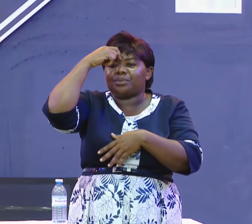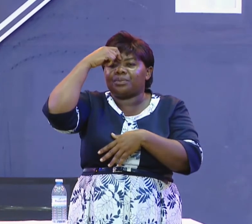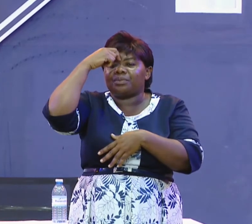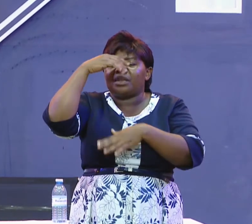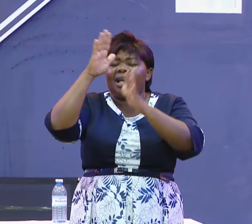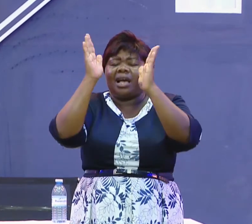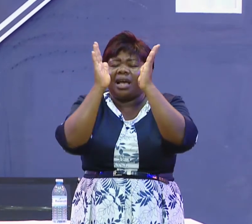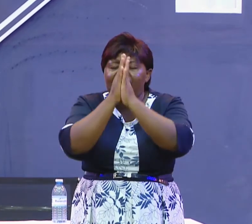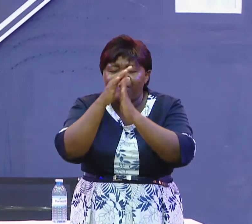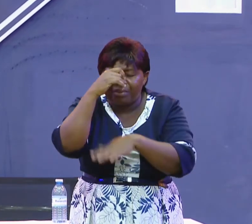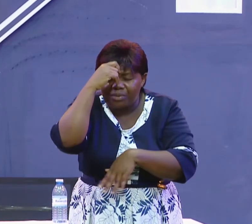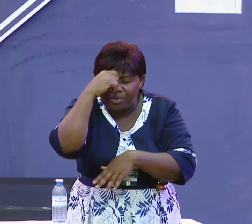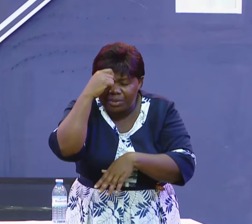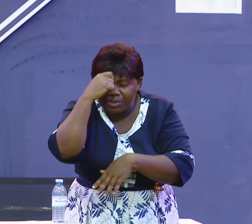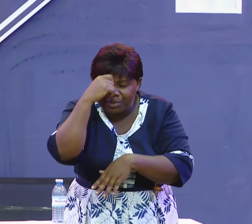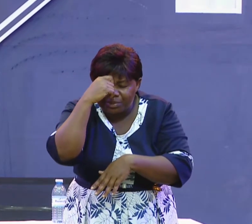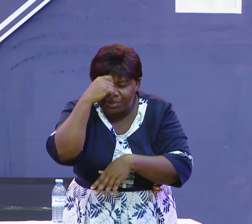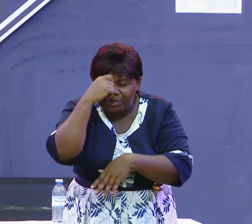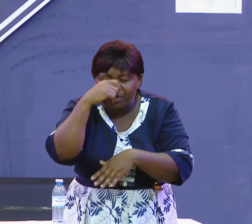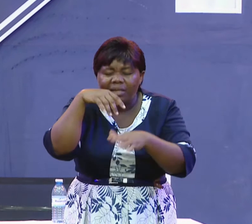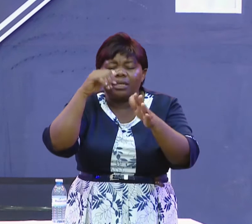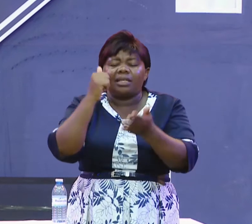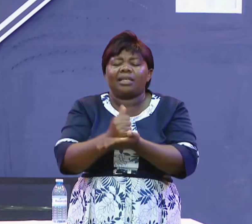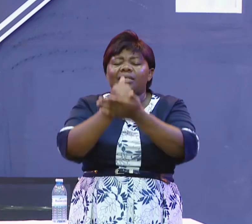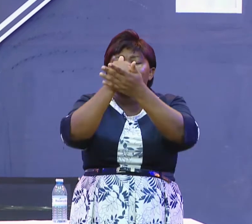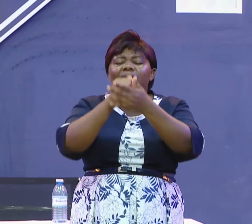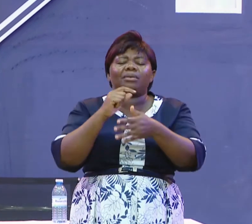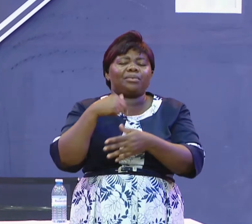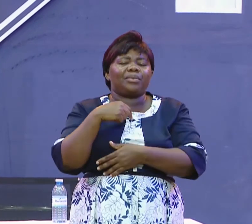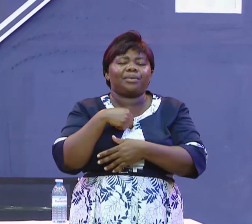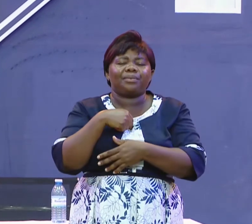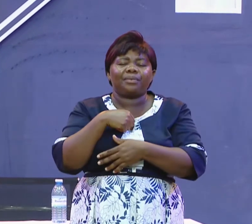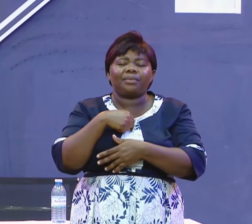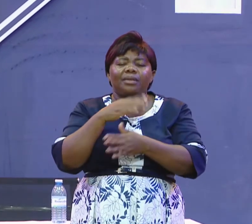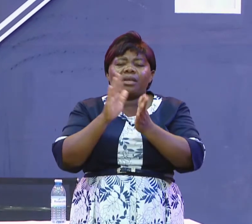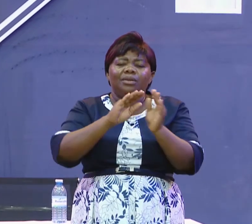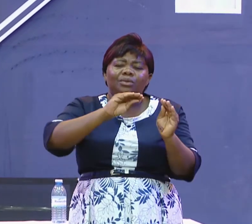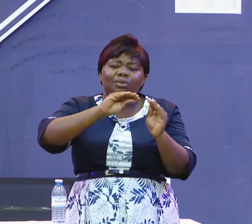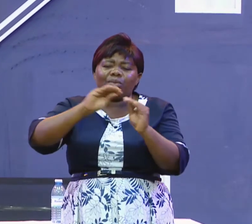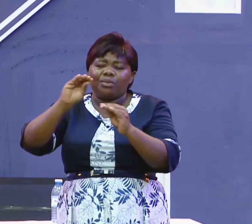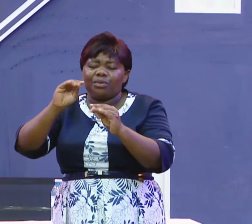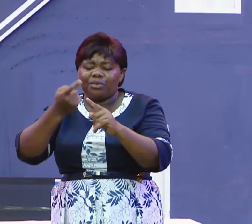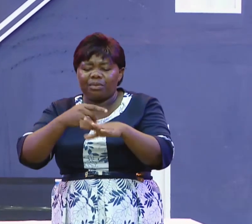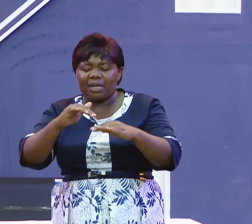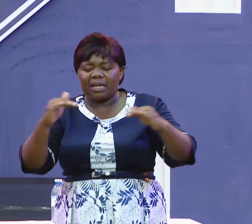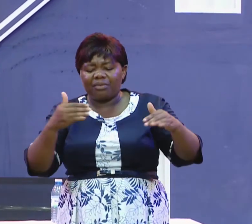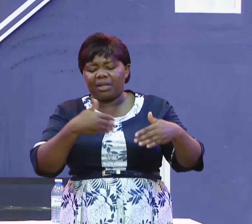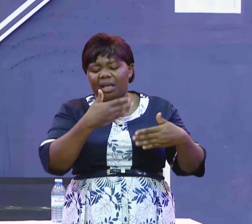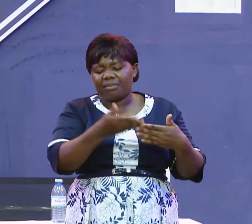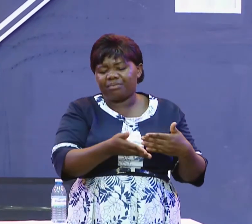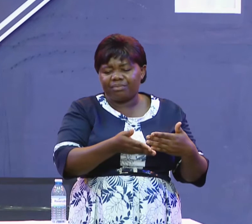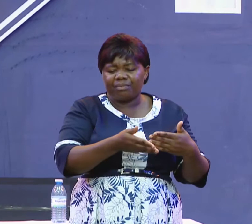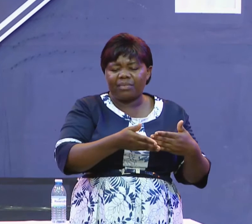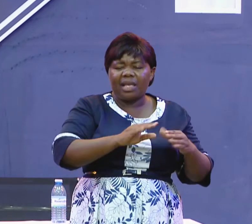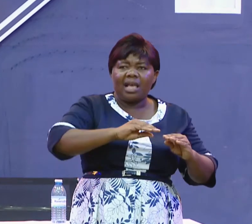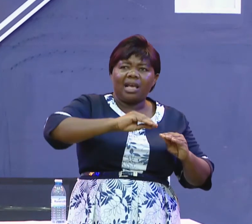Nsaba amagezi. Nsaba amagezi. Agana nyamba. Agana nyamba. Okuva kudala lyendiko. Okuva kudala lyendiko. Ninye